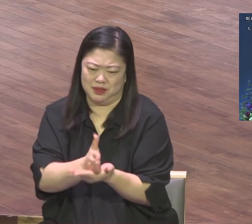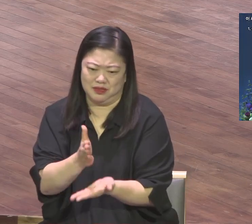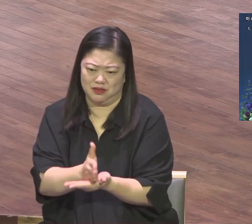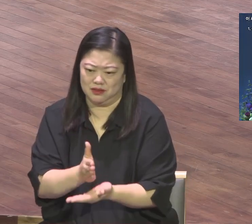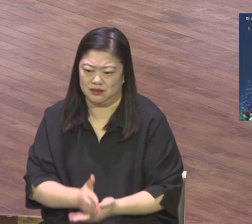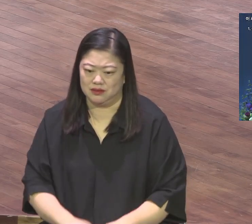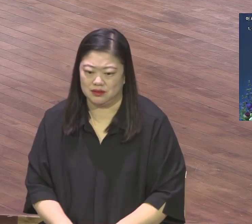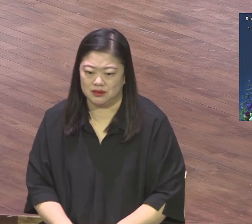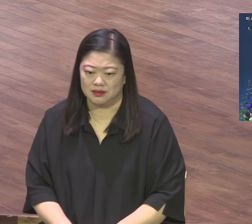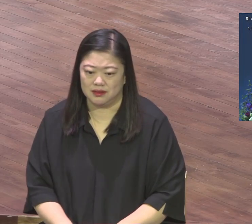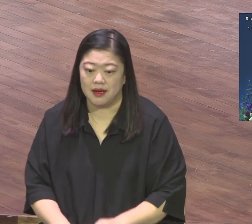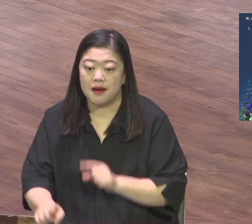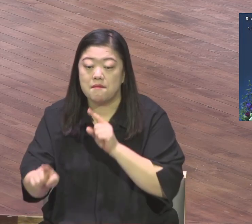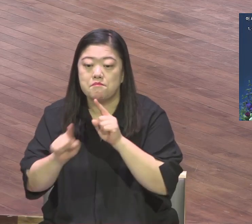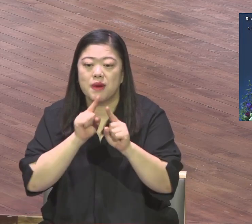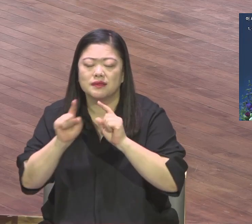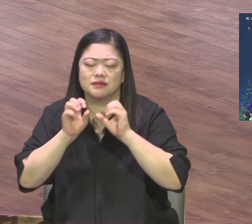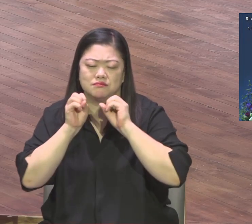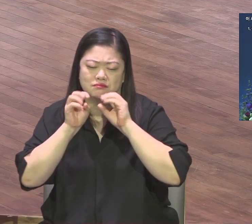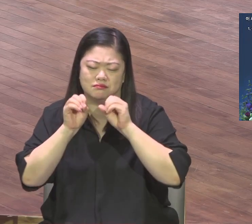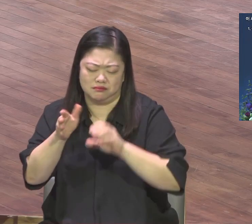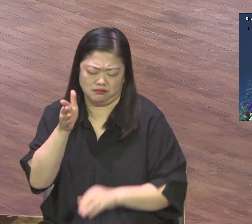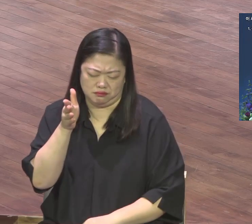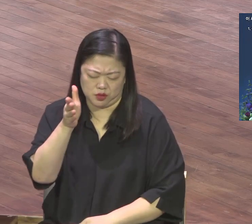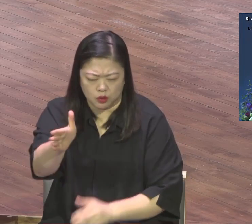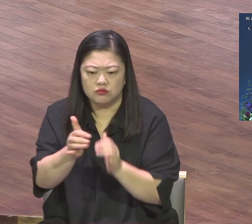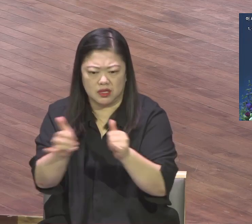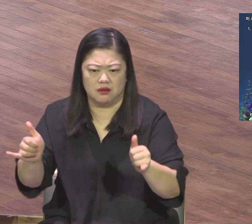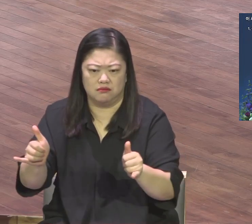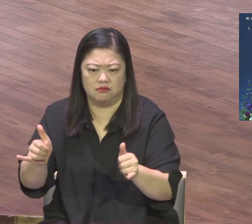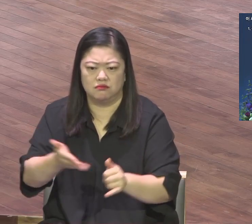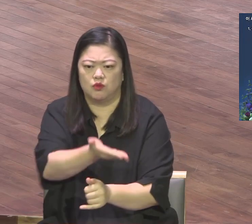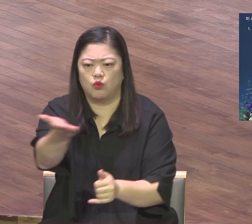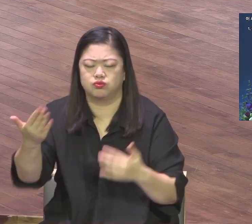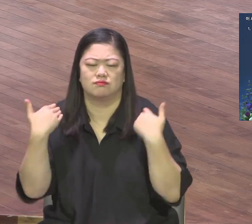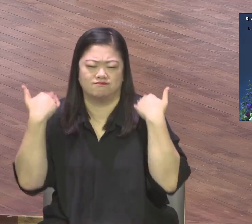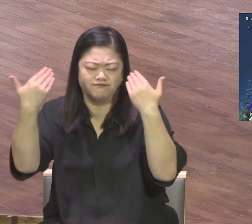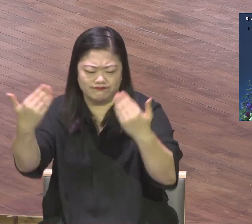사역자. 다시 말하면 다락방을 해보세요.